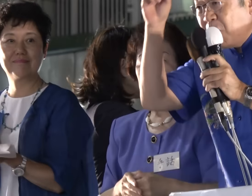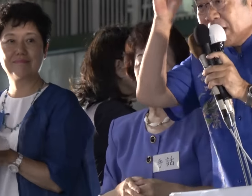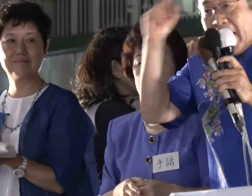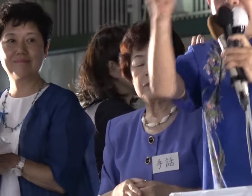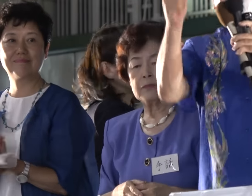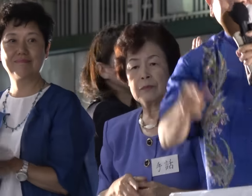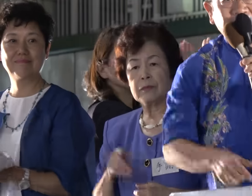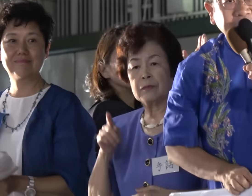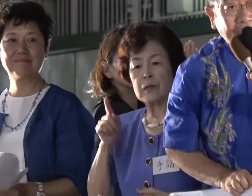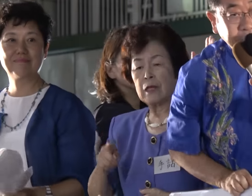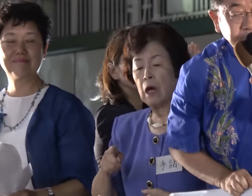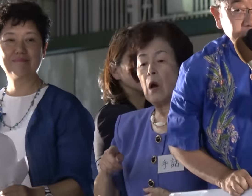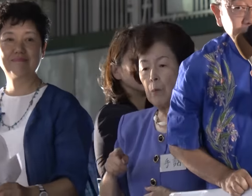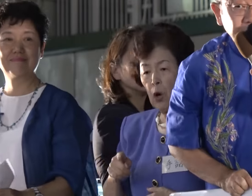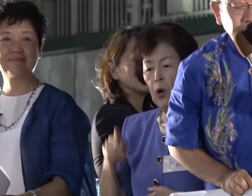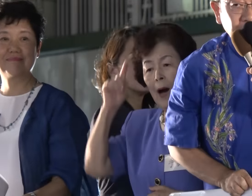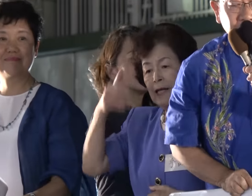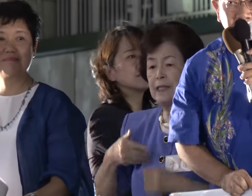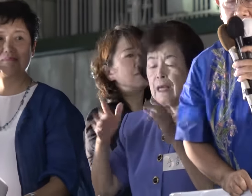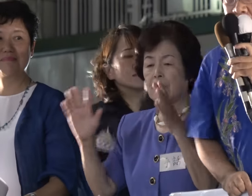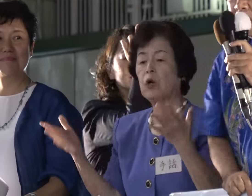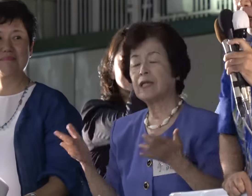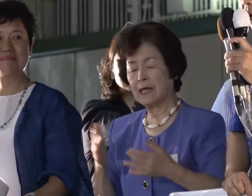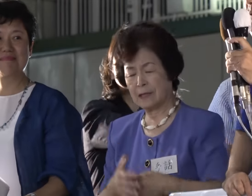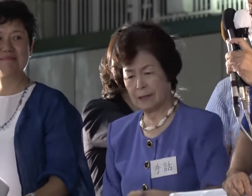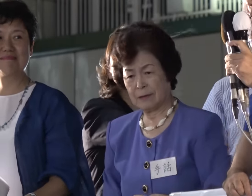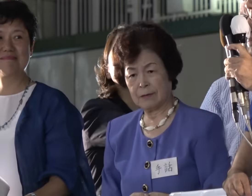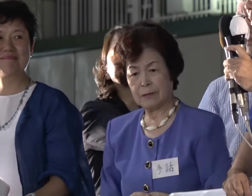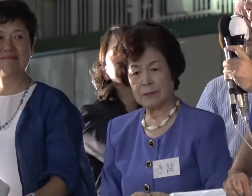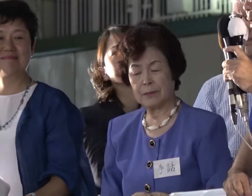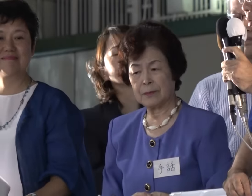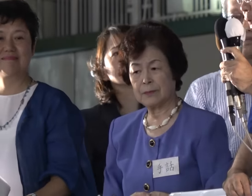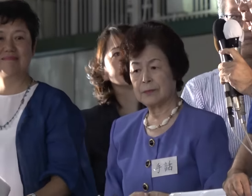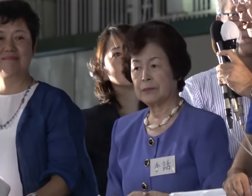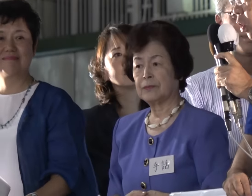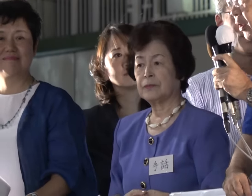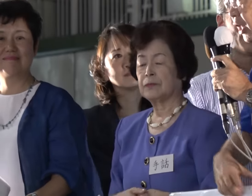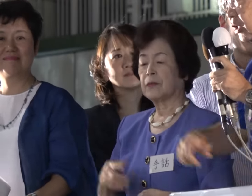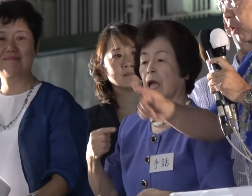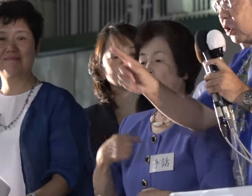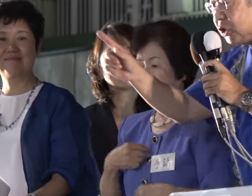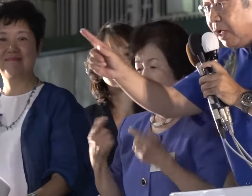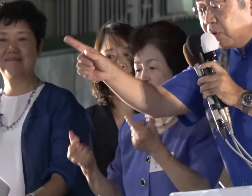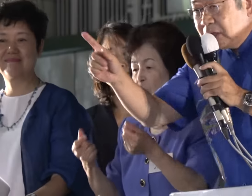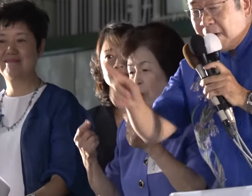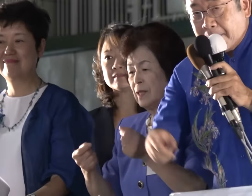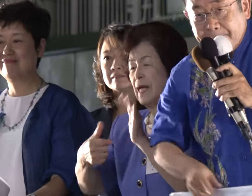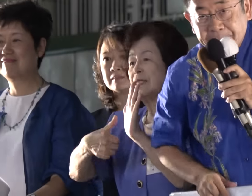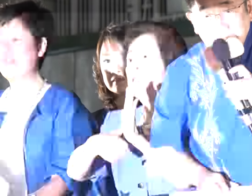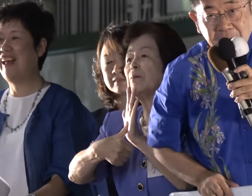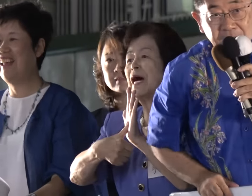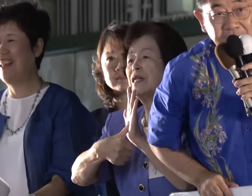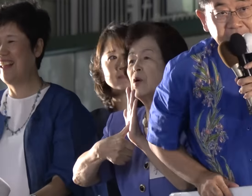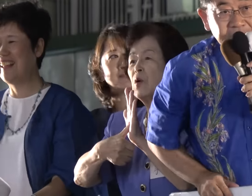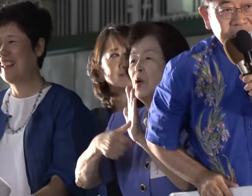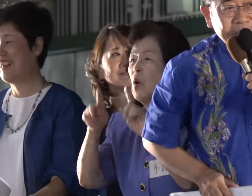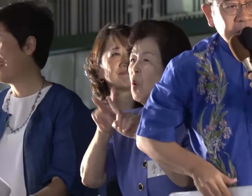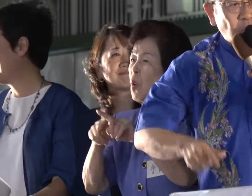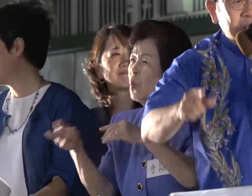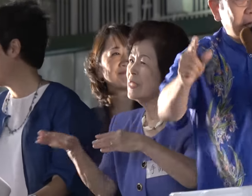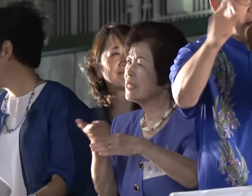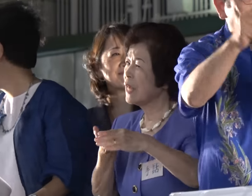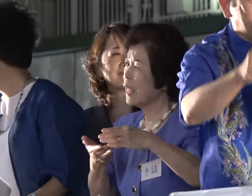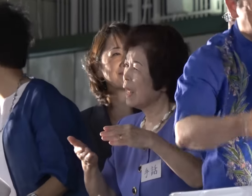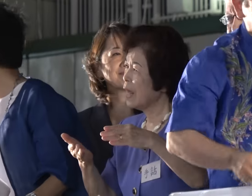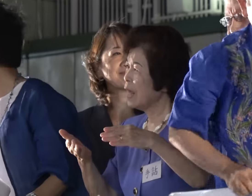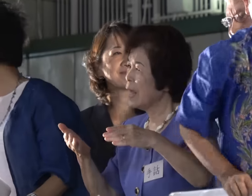文でも書いていただきたい。あの私と同じ名字のあの方は、自民